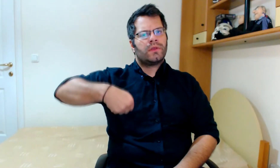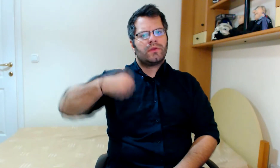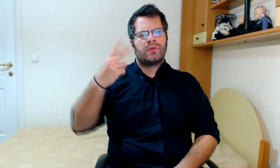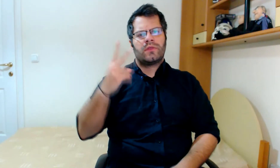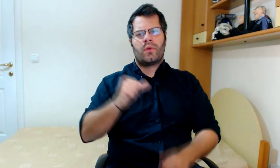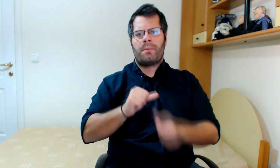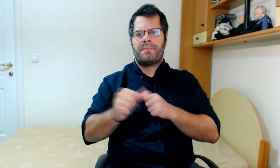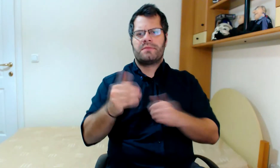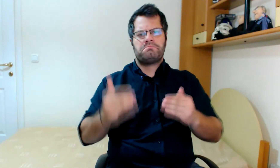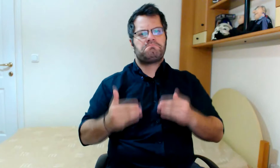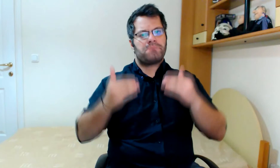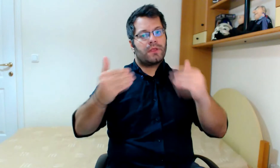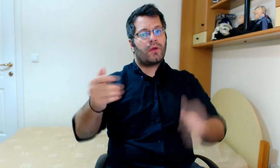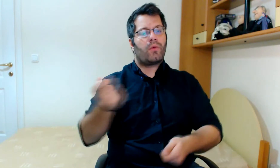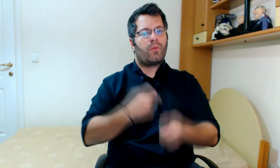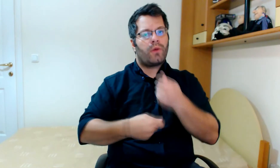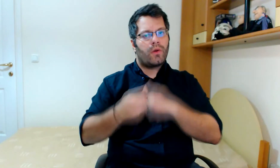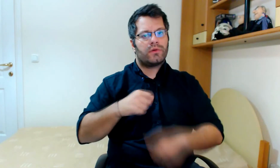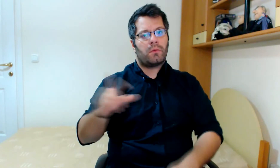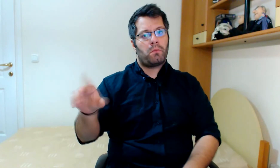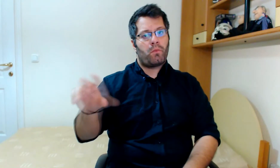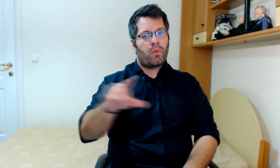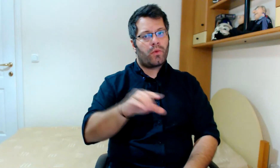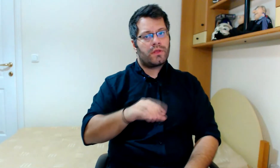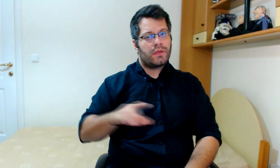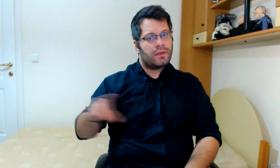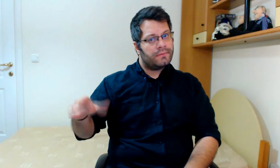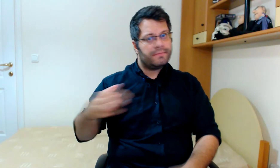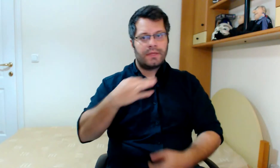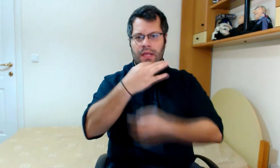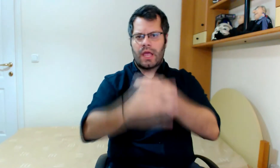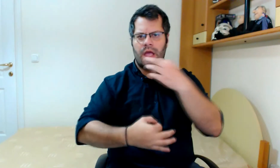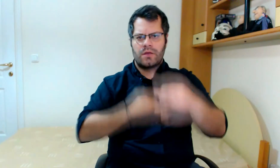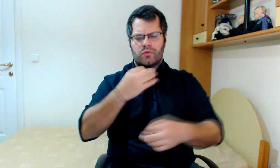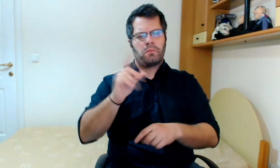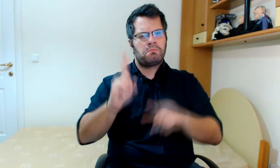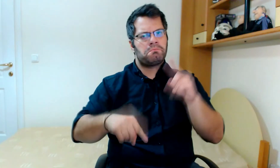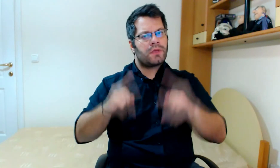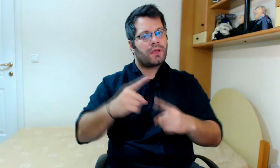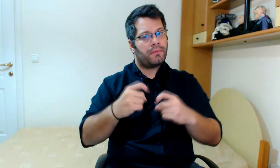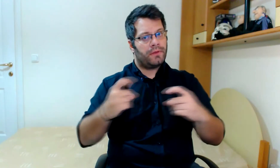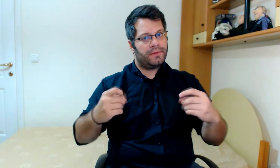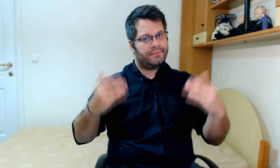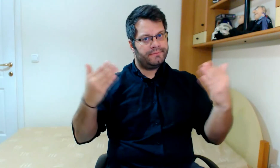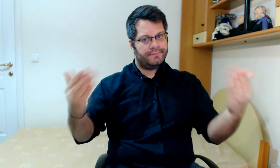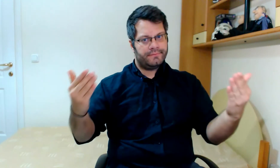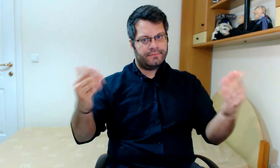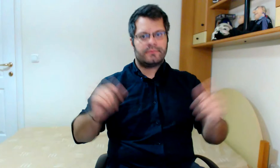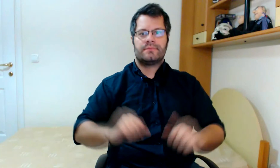και 2 μήνες μετά που αγόρασα το ποντίκι. Ας εξηγήσουμε μερικά πράγματα.